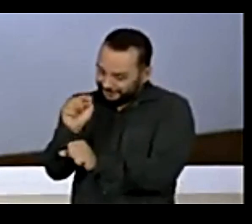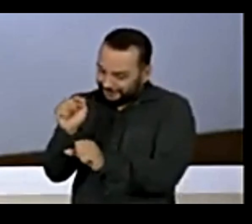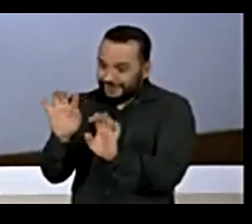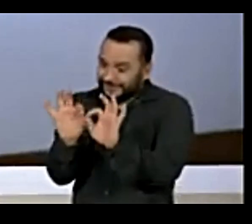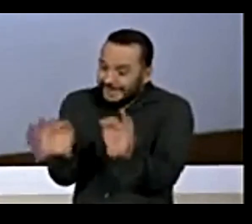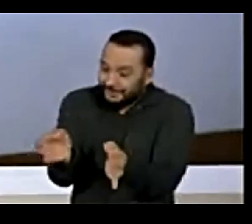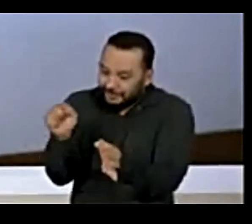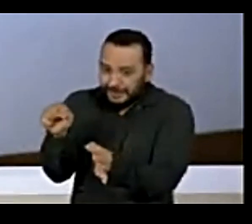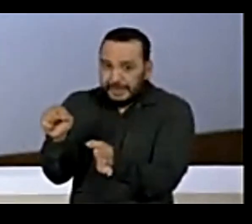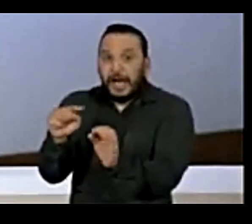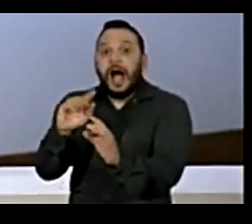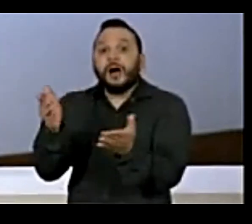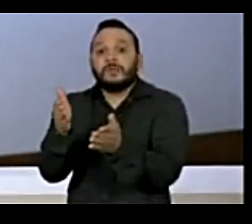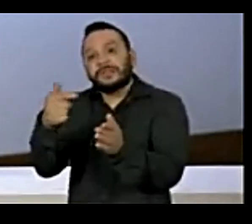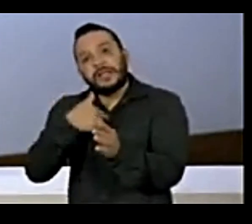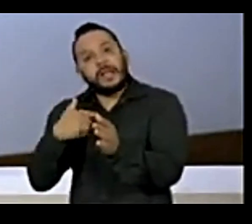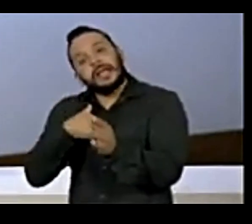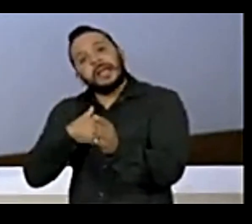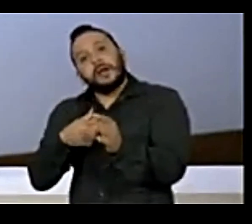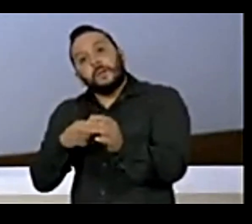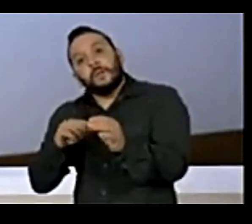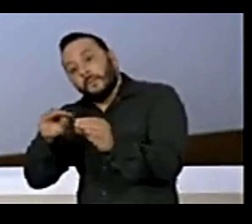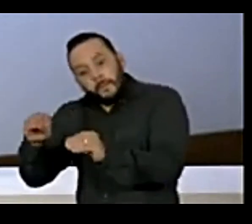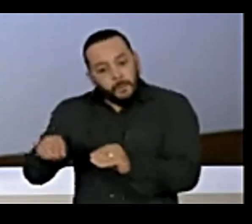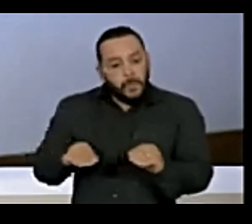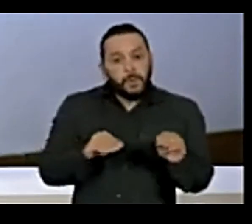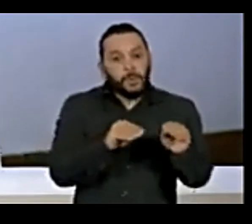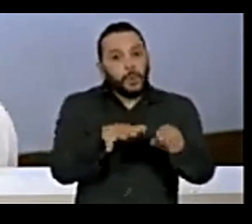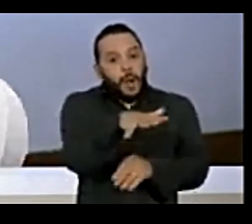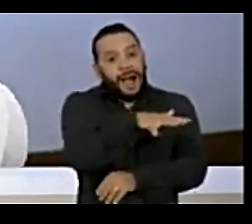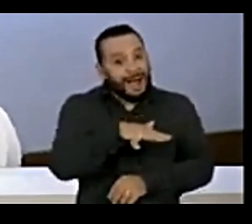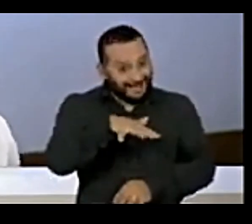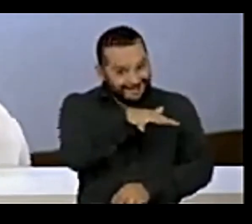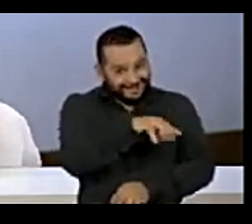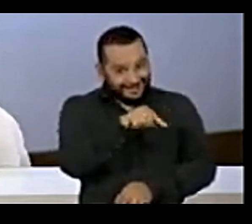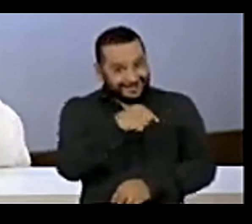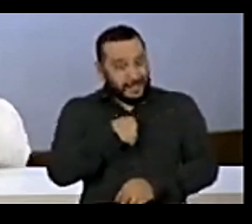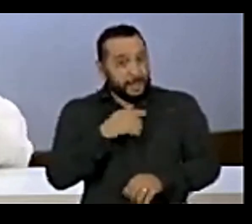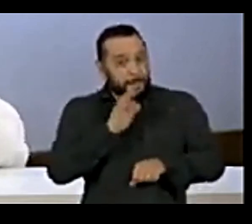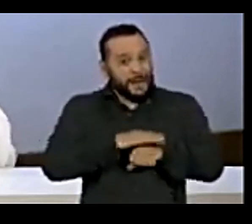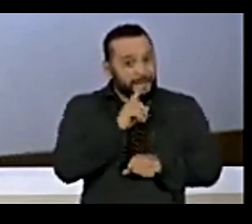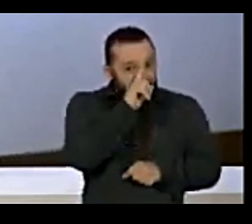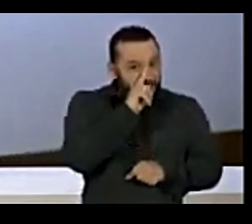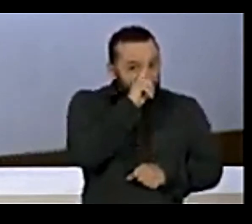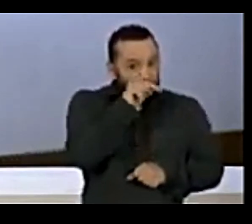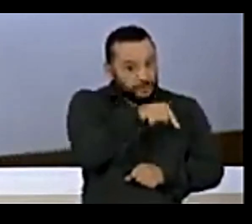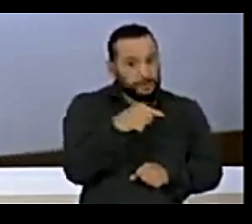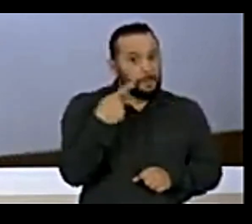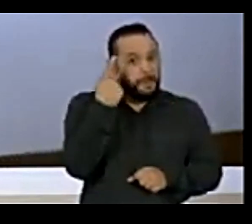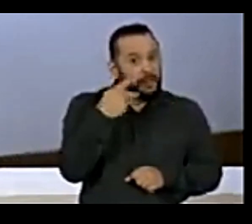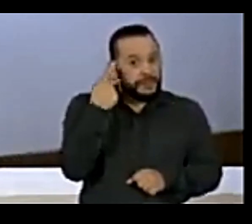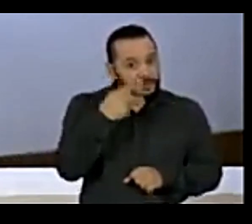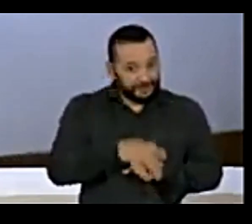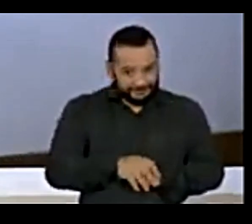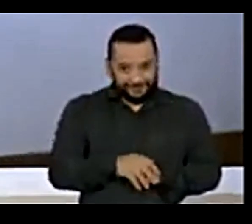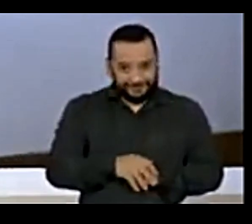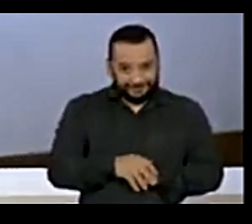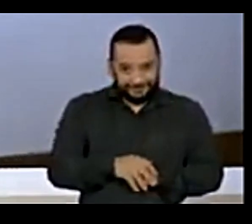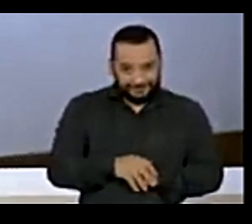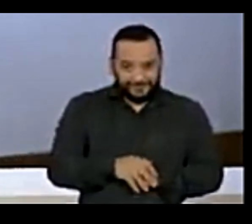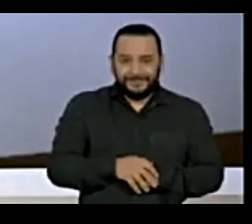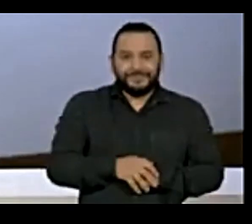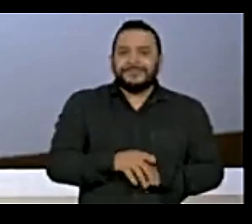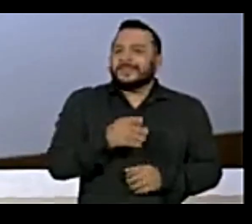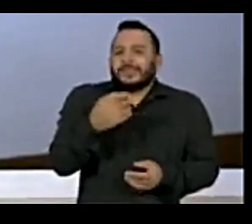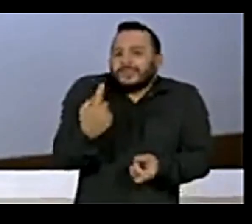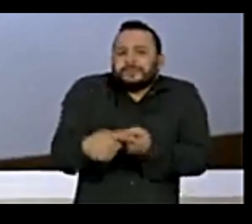acabou migrando para um terreno um pouco mais lodoso, mais perigoso, que é o terreno da política. E eu queria saber qual foi